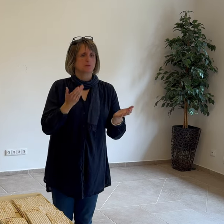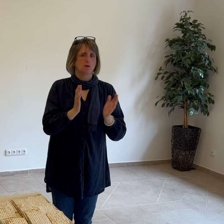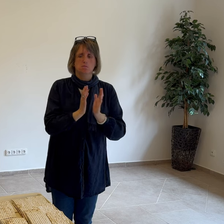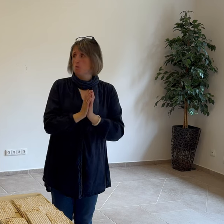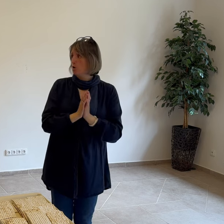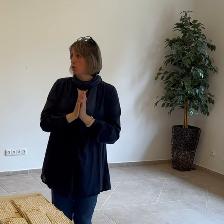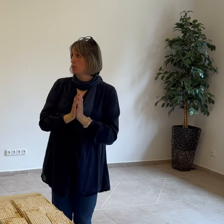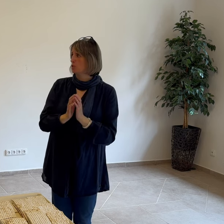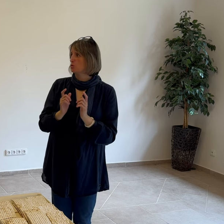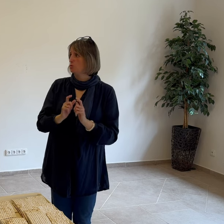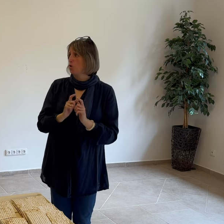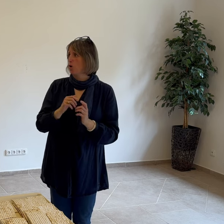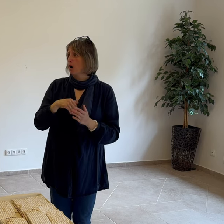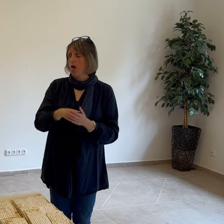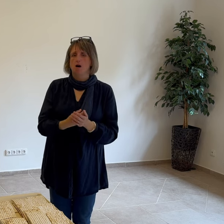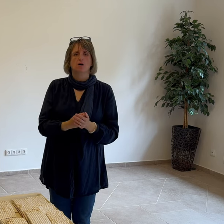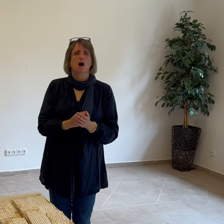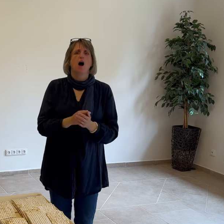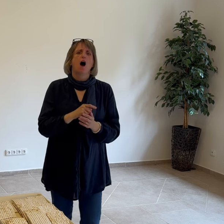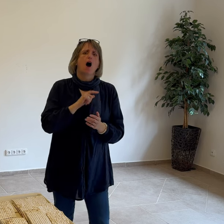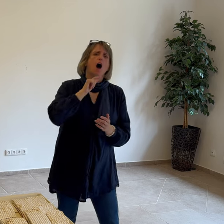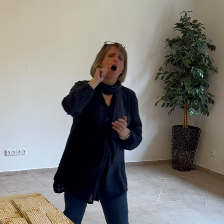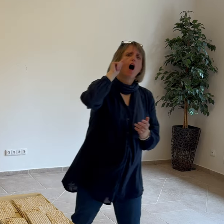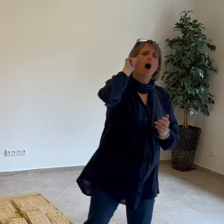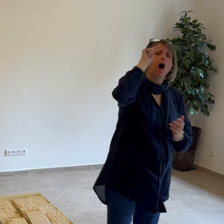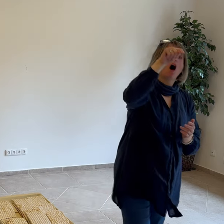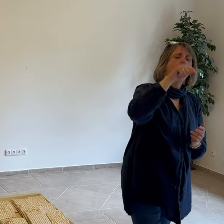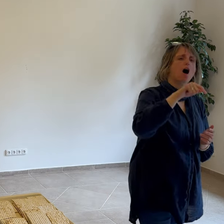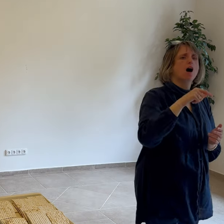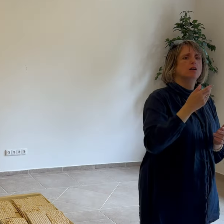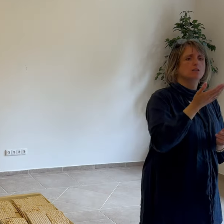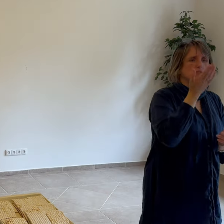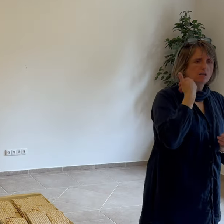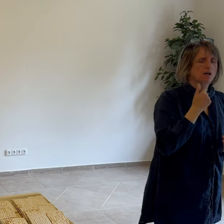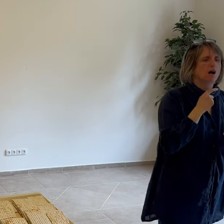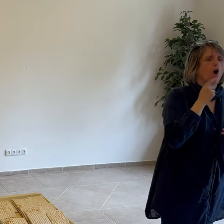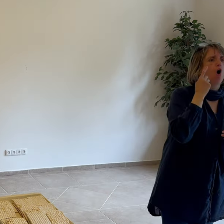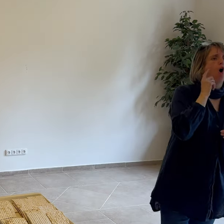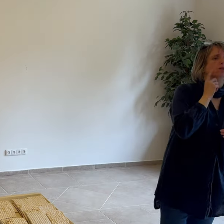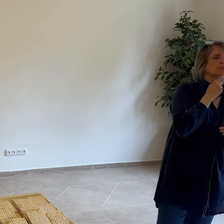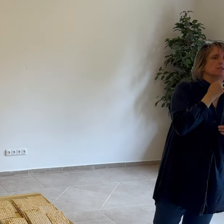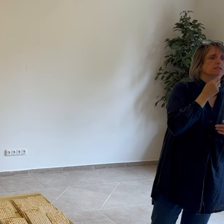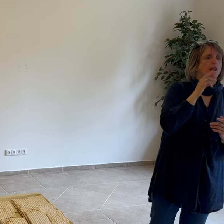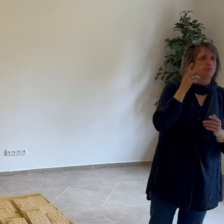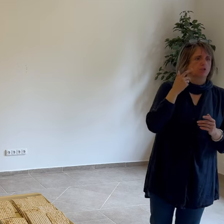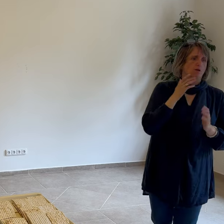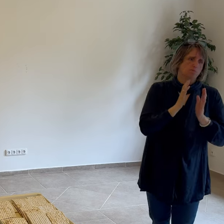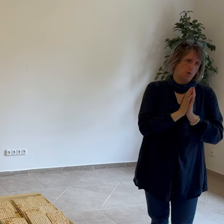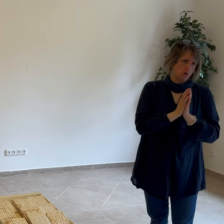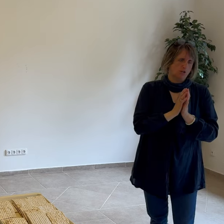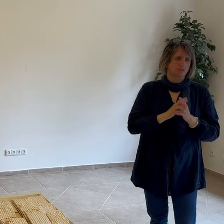chléb a prosím bratra kavička Když jsem šel a poděkoval za Teno